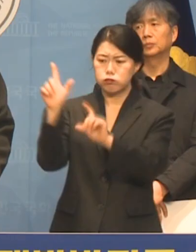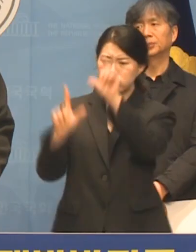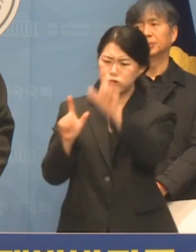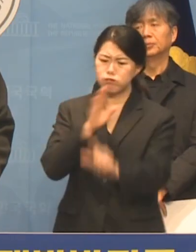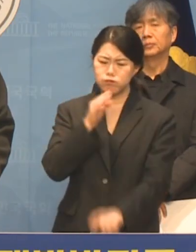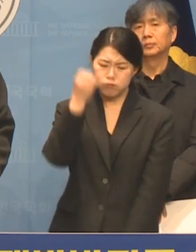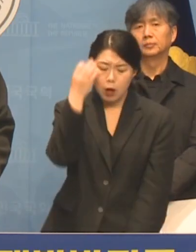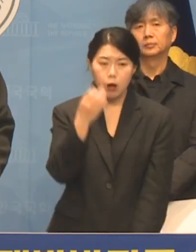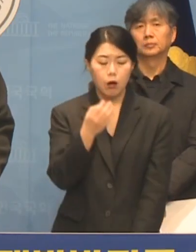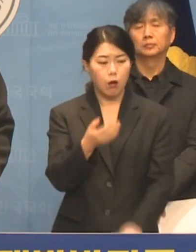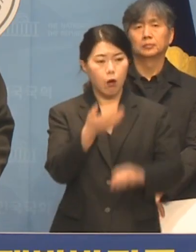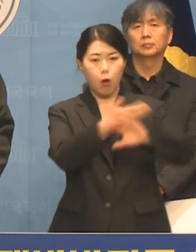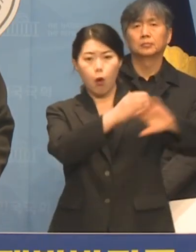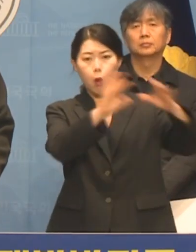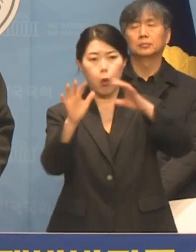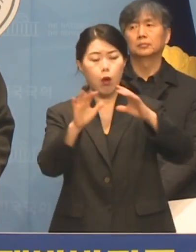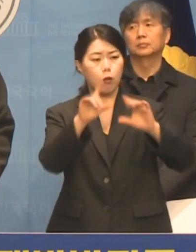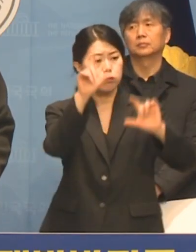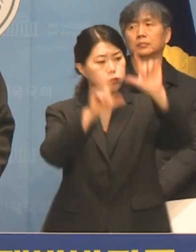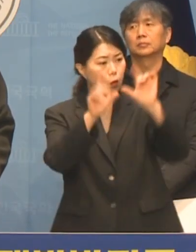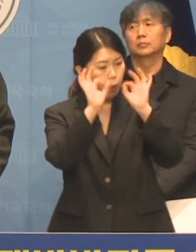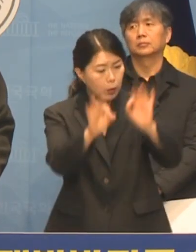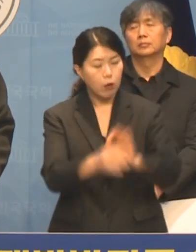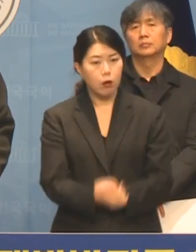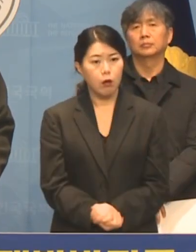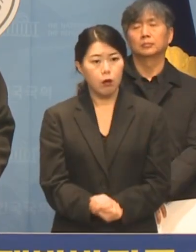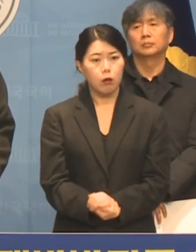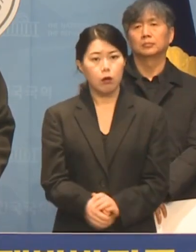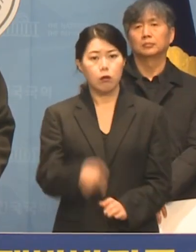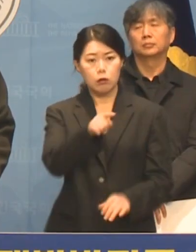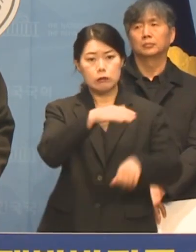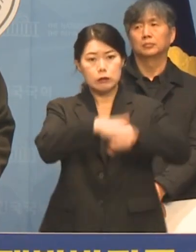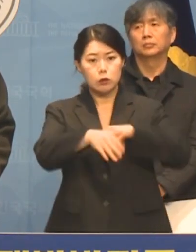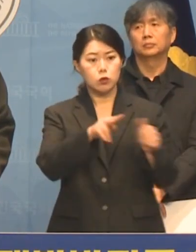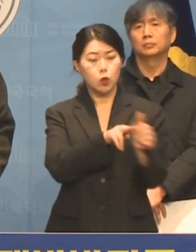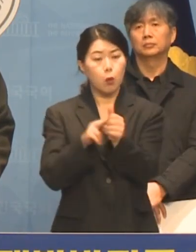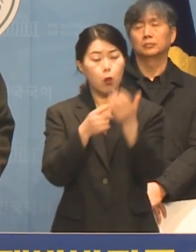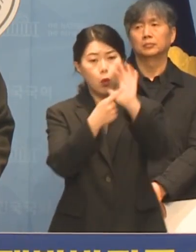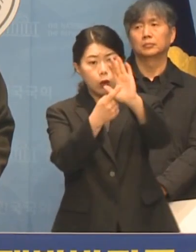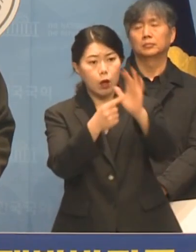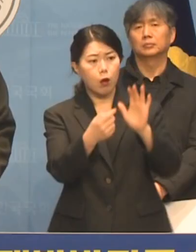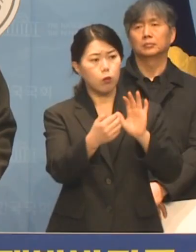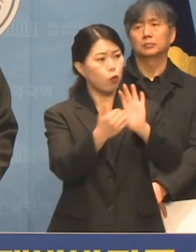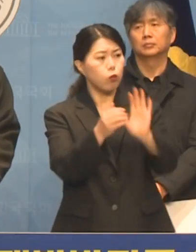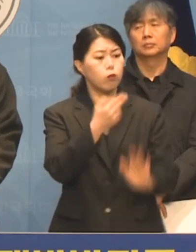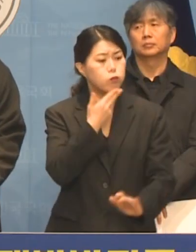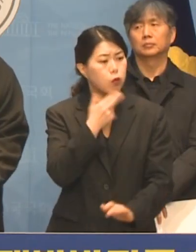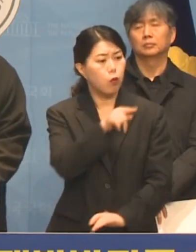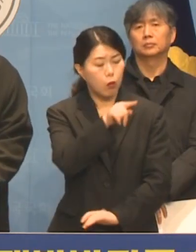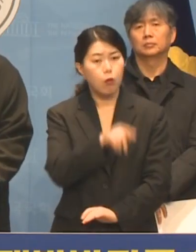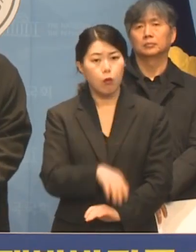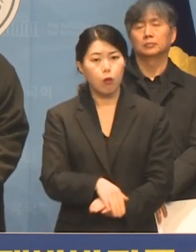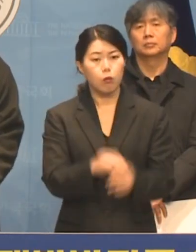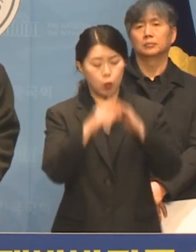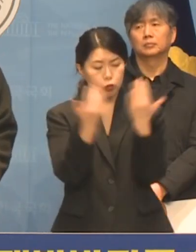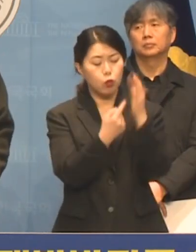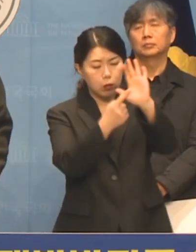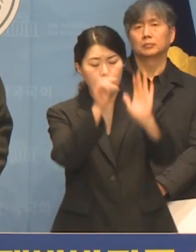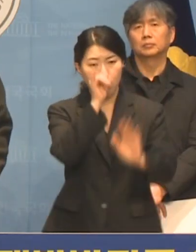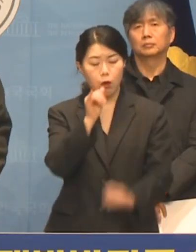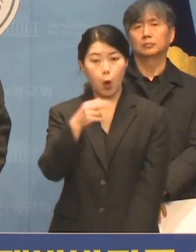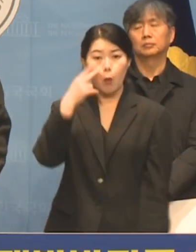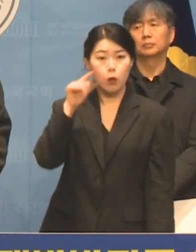생각합니다. 해외 노동안전보건 기구들은 이런 식으로 정보 공개를 거부하지 않습니다. 미국